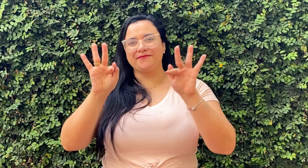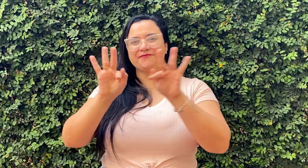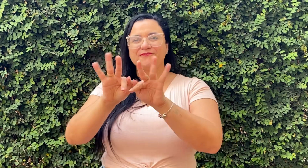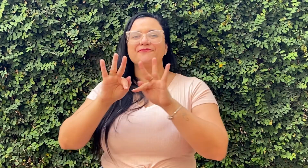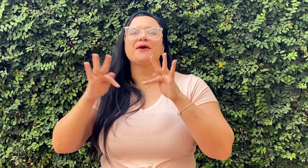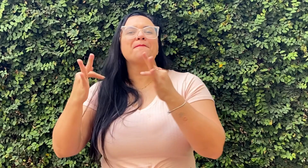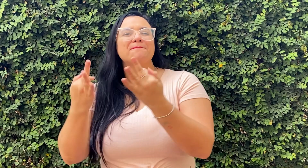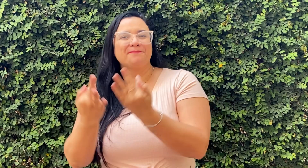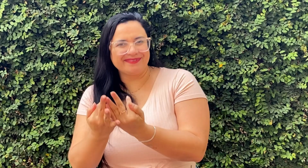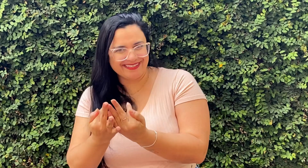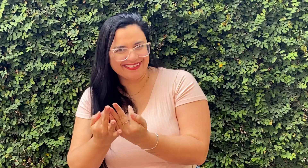essa também.